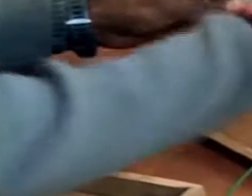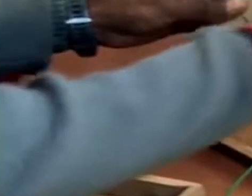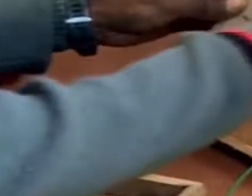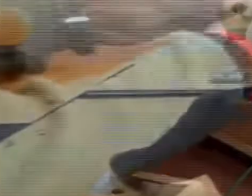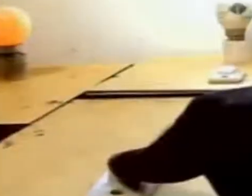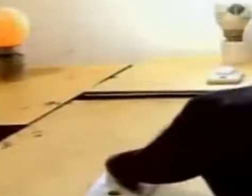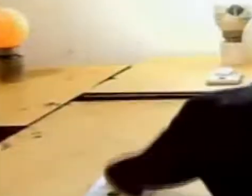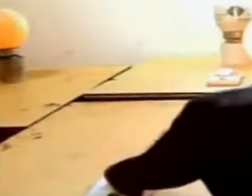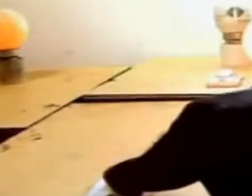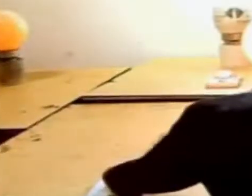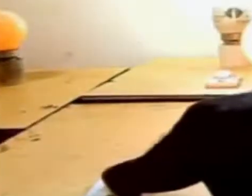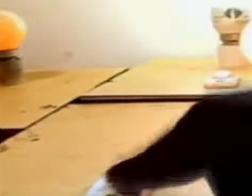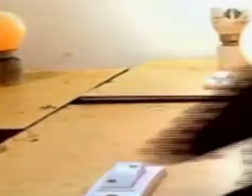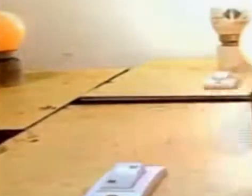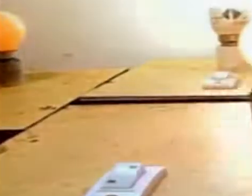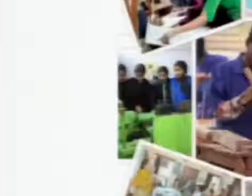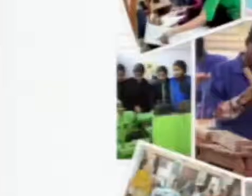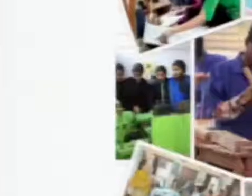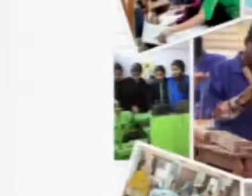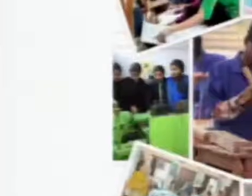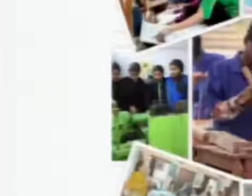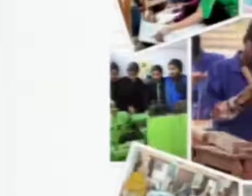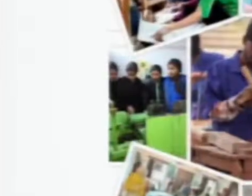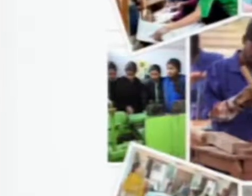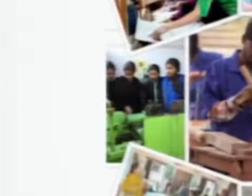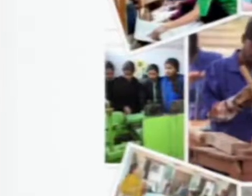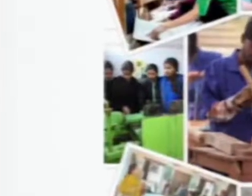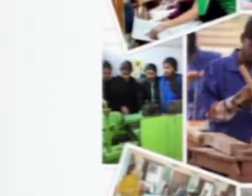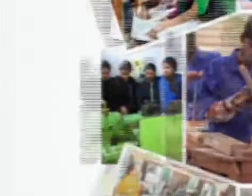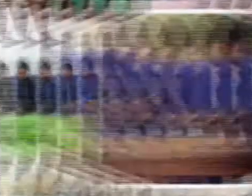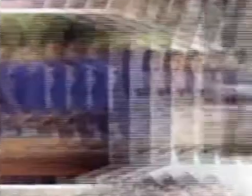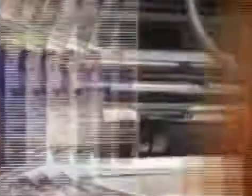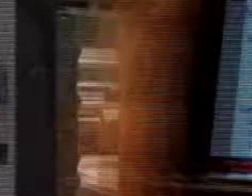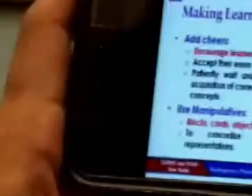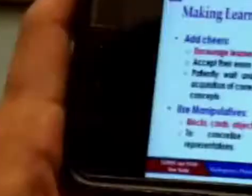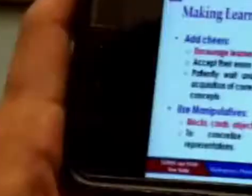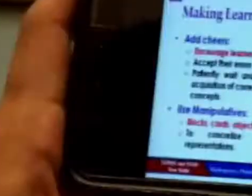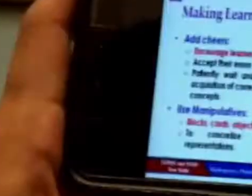ज्ञान ये प्रकाशित करने, राहों को आलोकित करने।